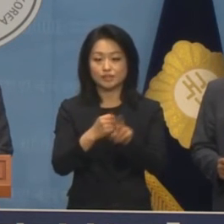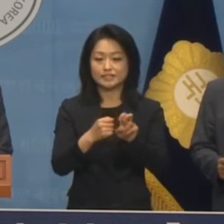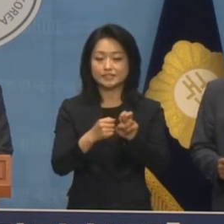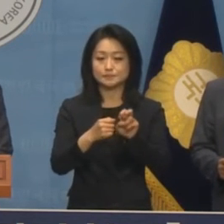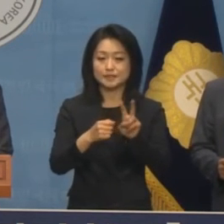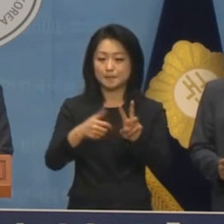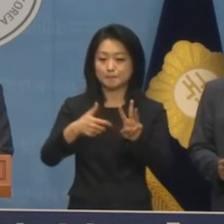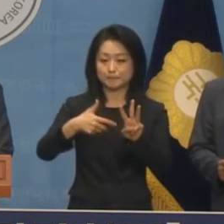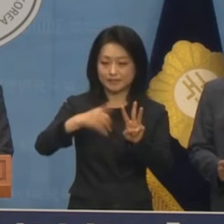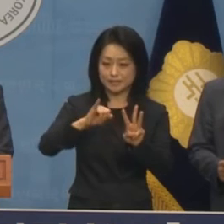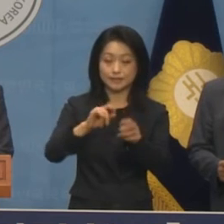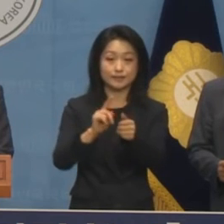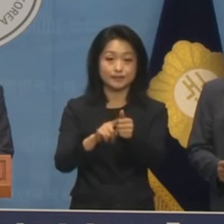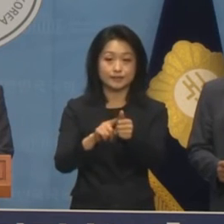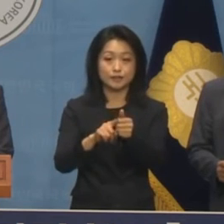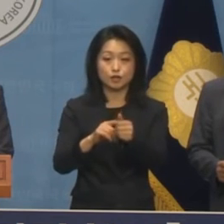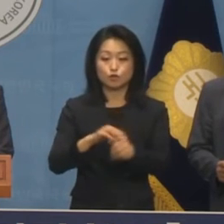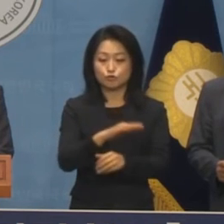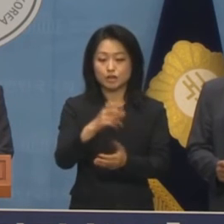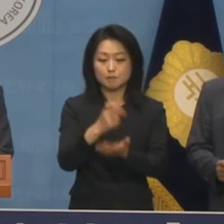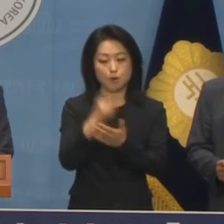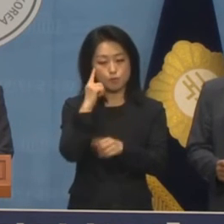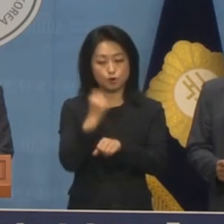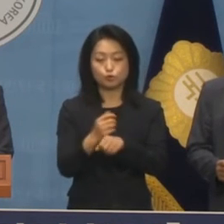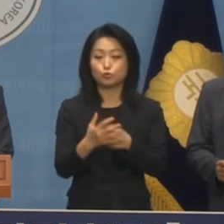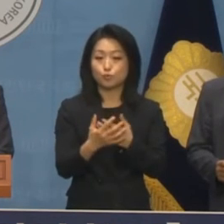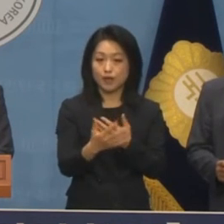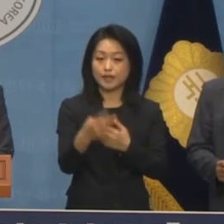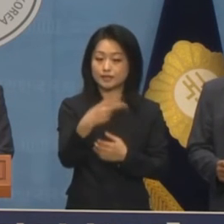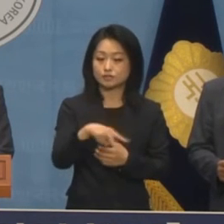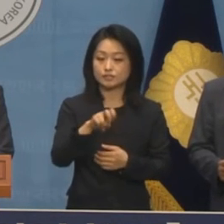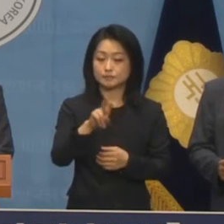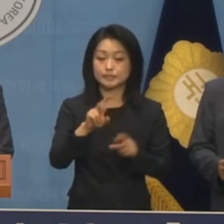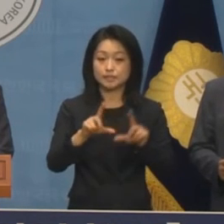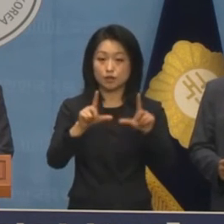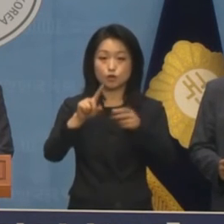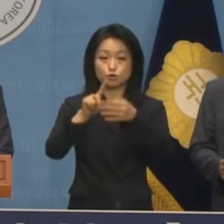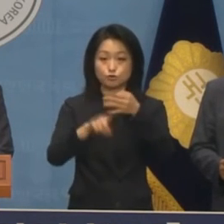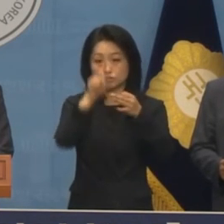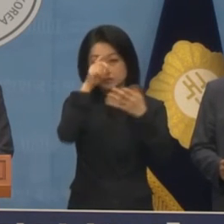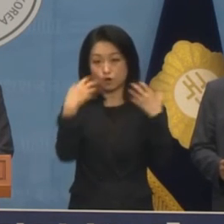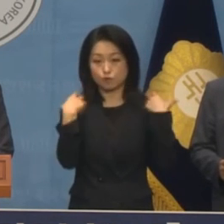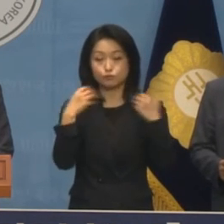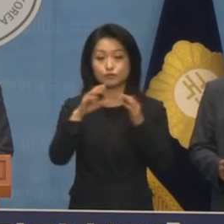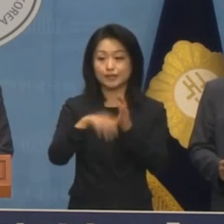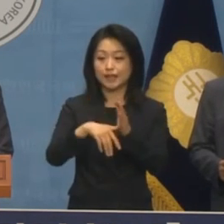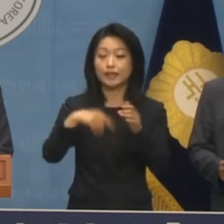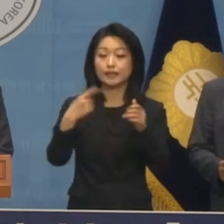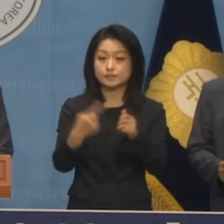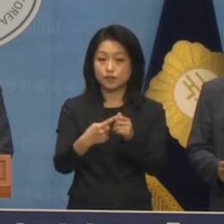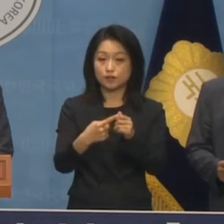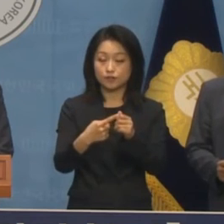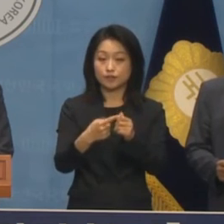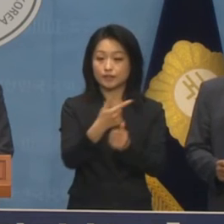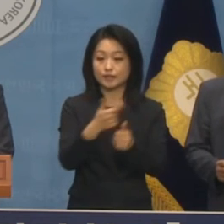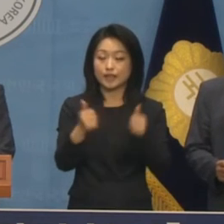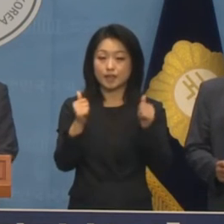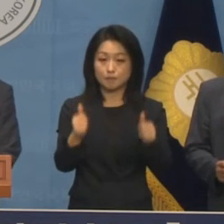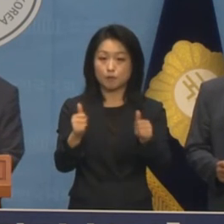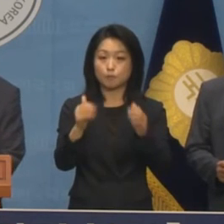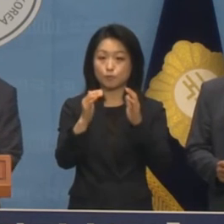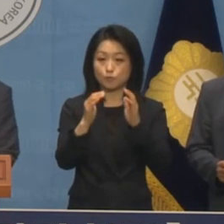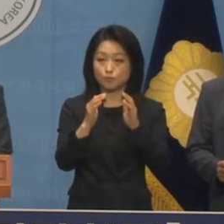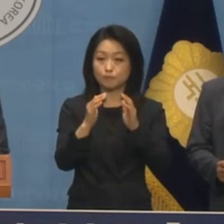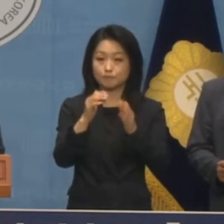오 후보자는 우리법연구회 출신으로 지난 2022년 윤석열 정부의 첫 대법관